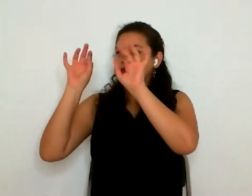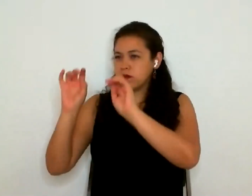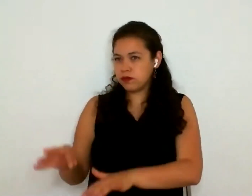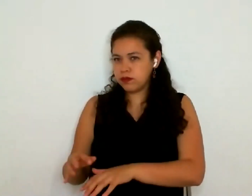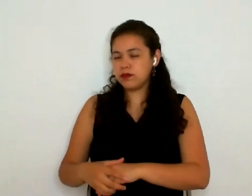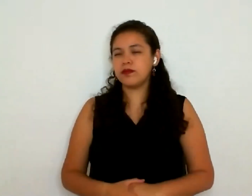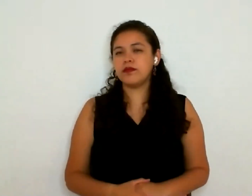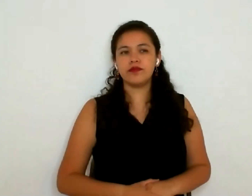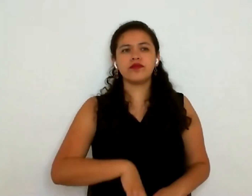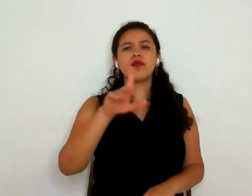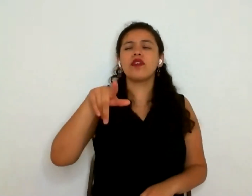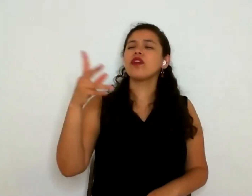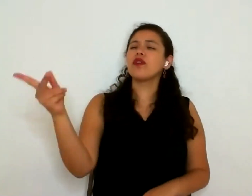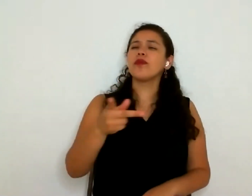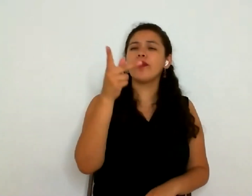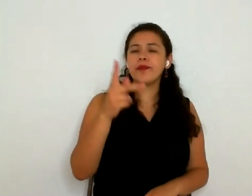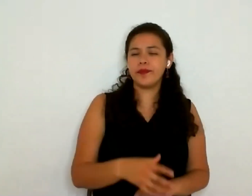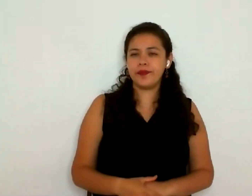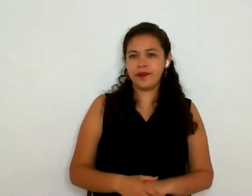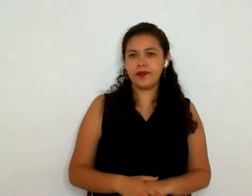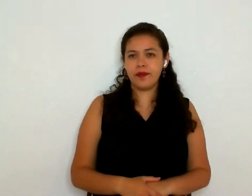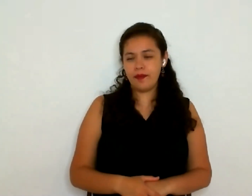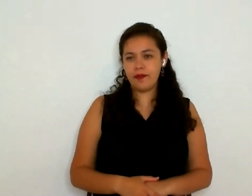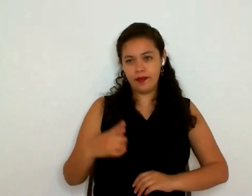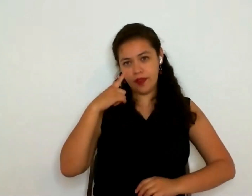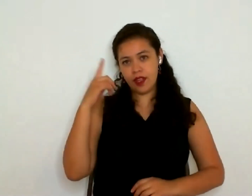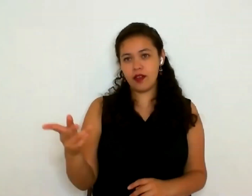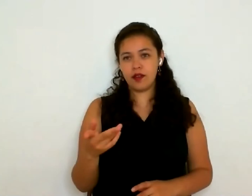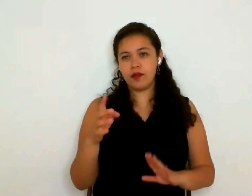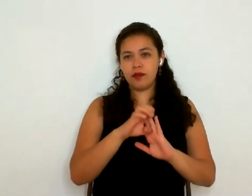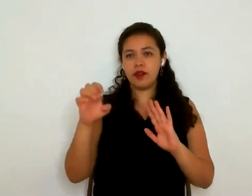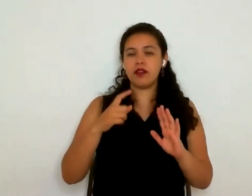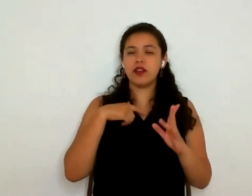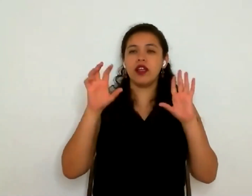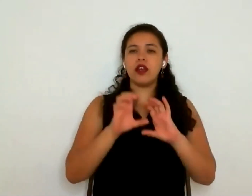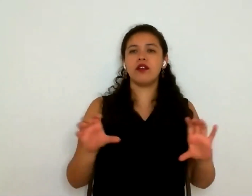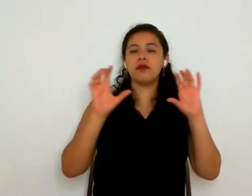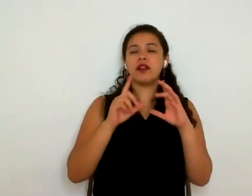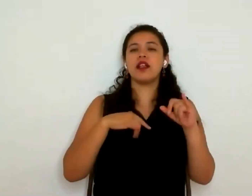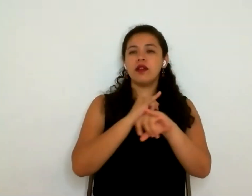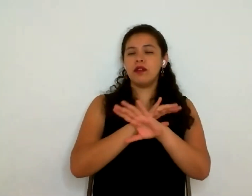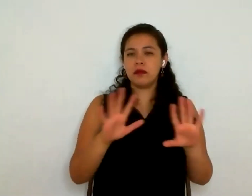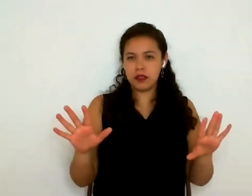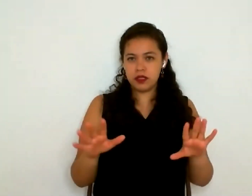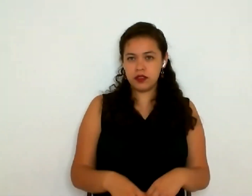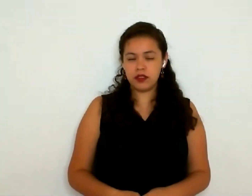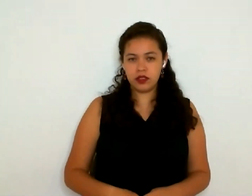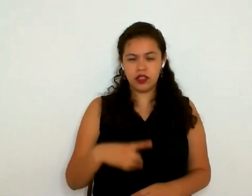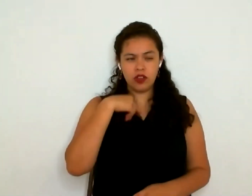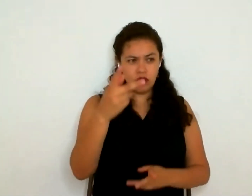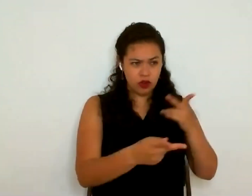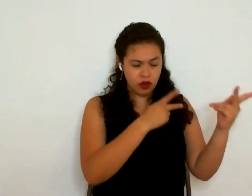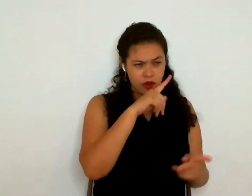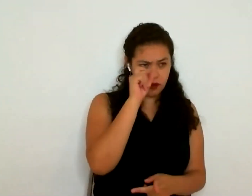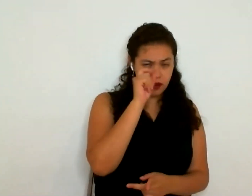yo tengo una pregunta por ejemplo hay en la computadora cuando metes de información tal cual o qué preguntas es lo que